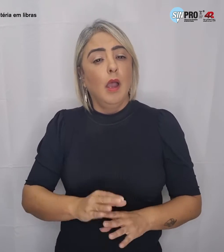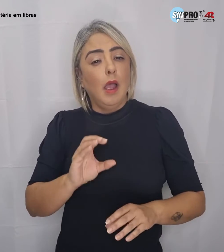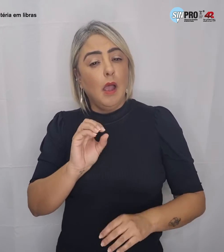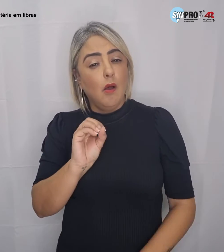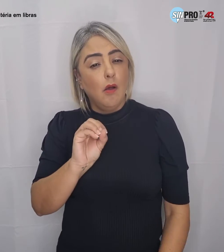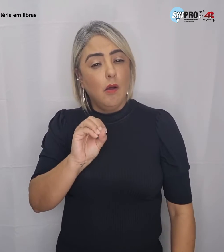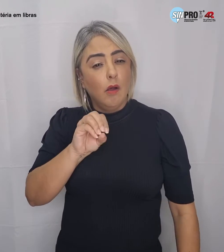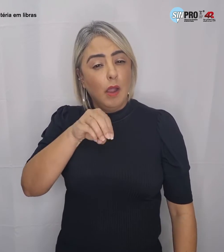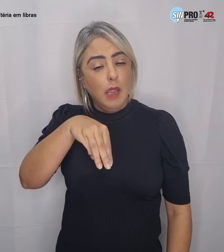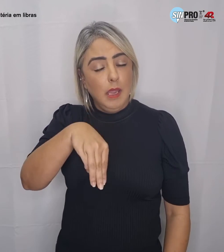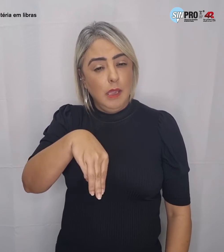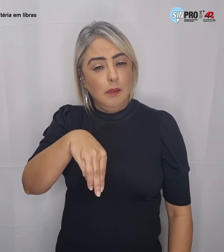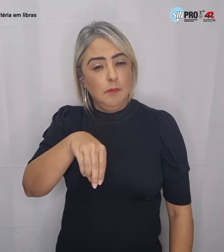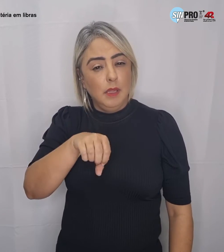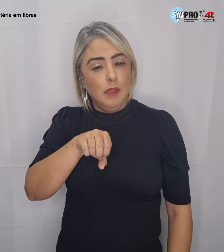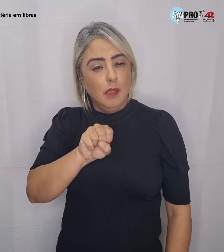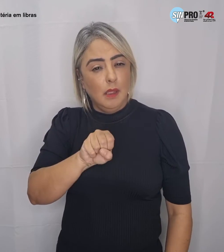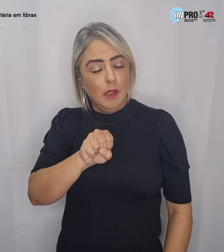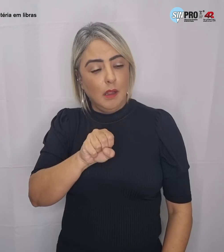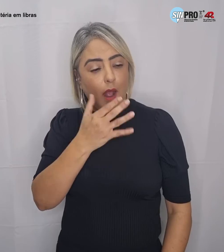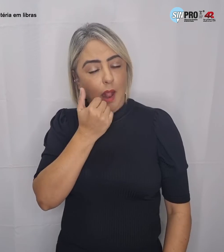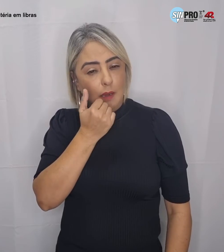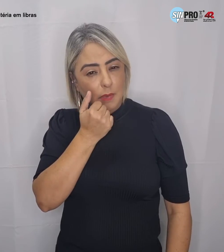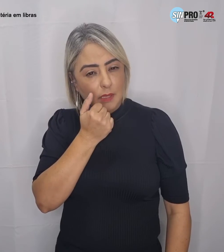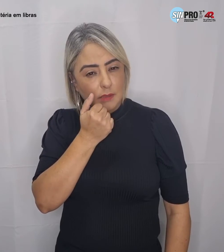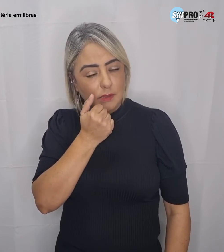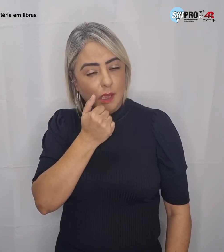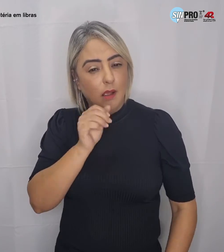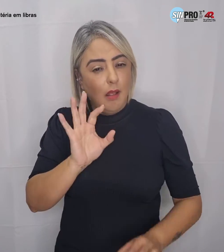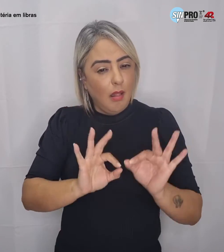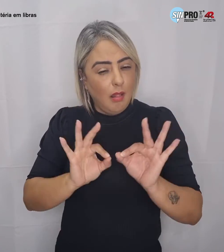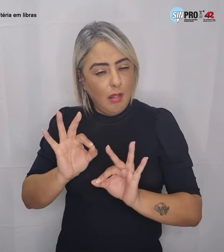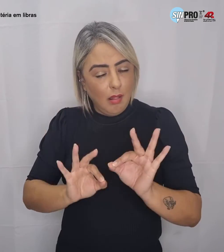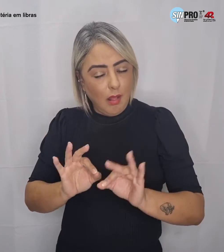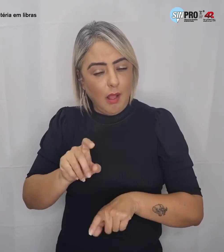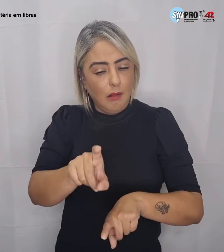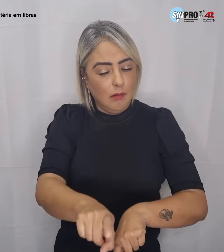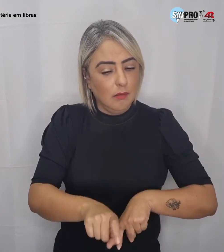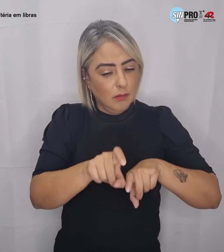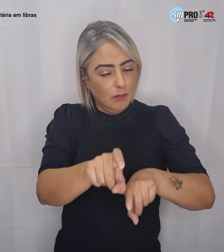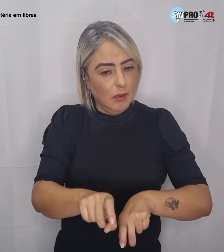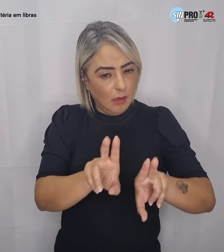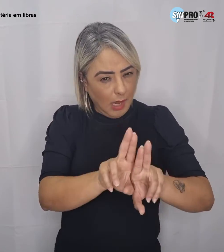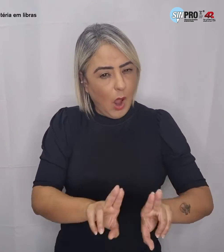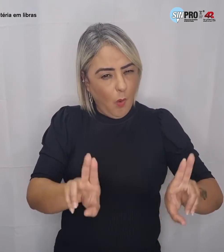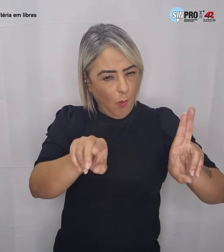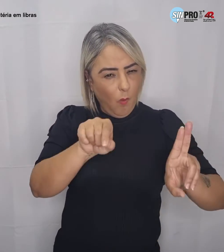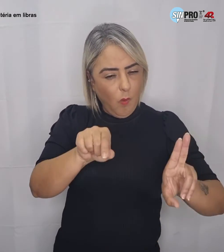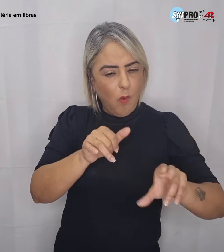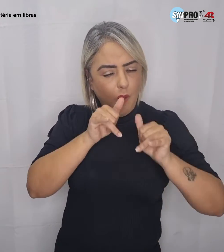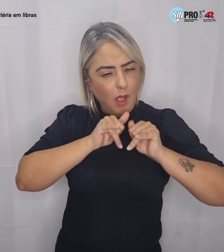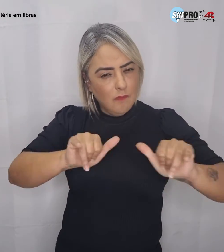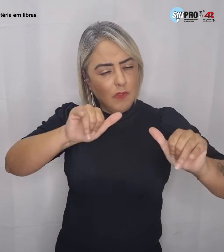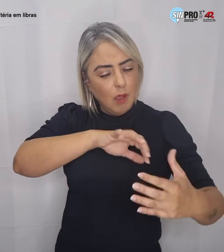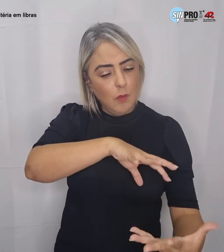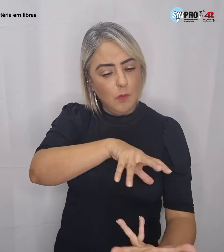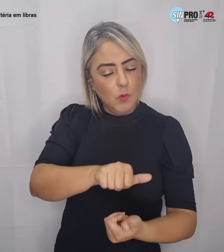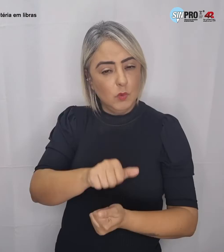Organização das Nações Unidas para a Alimentação e a Agricultura anunciava ao mundo